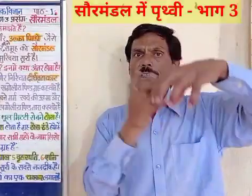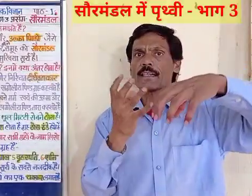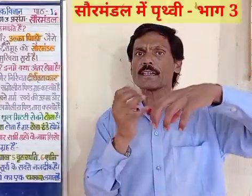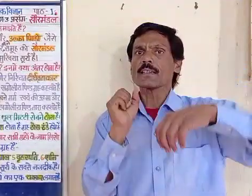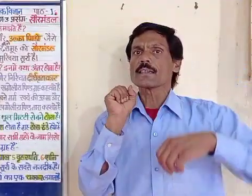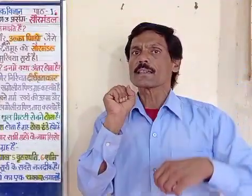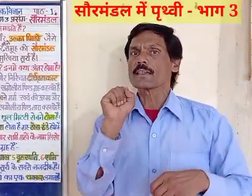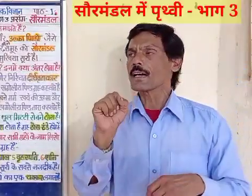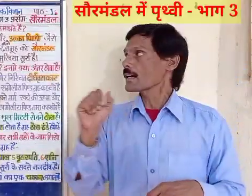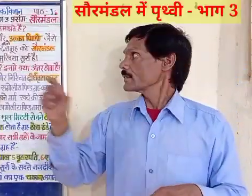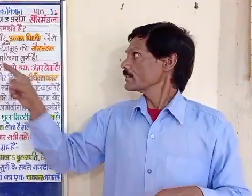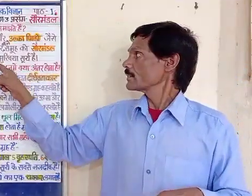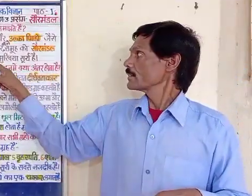सौरमंडल का